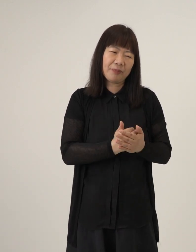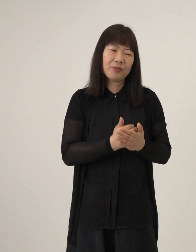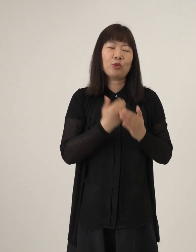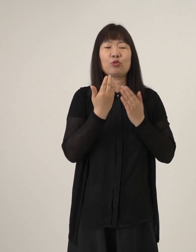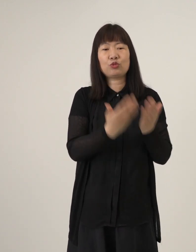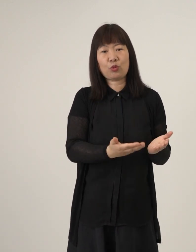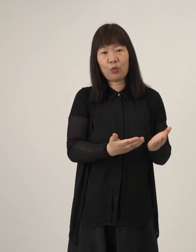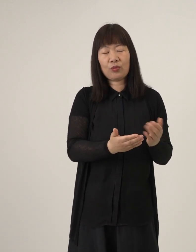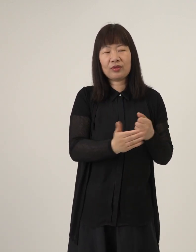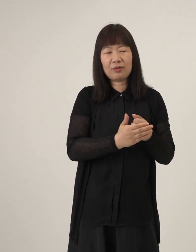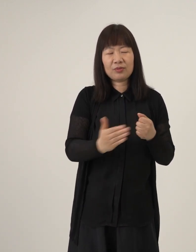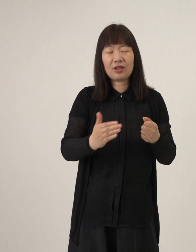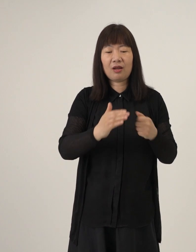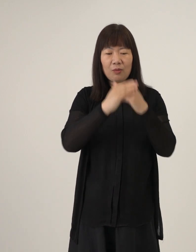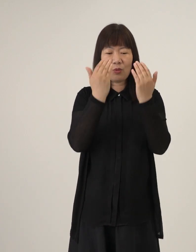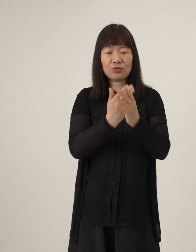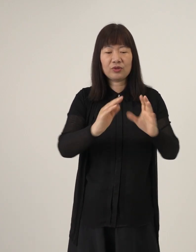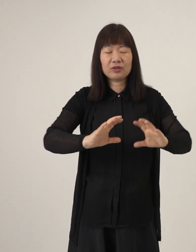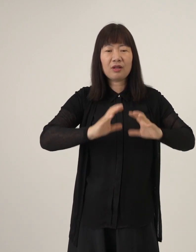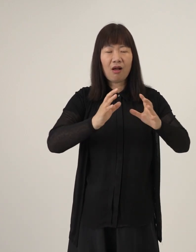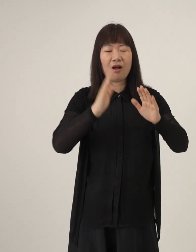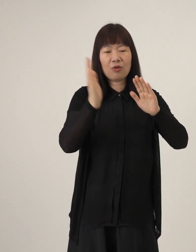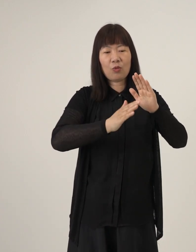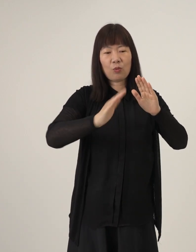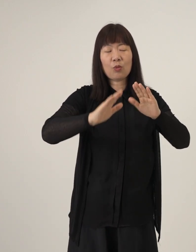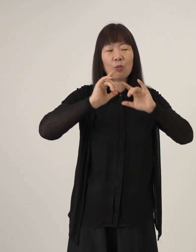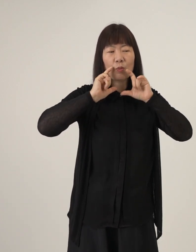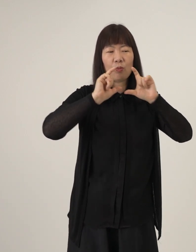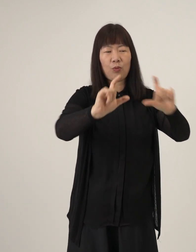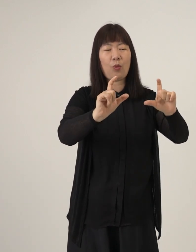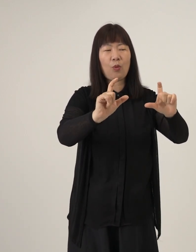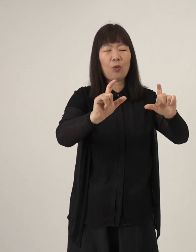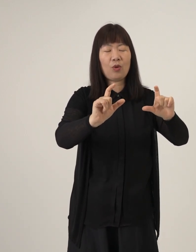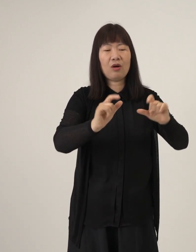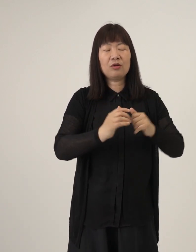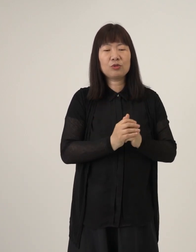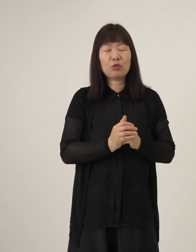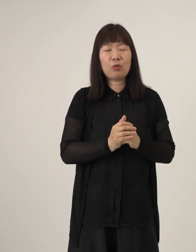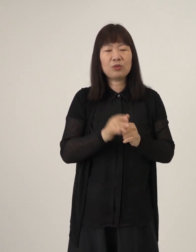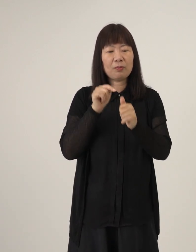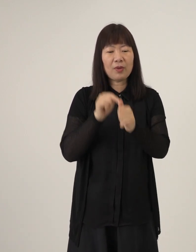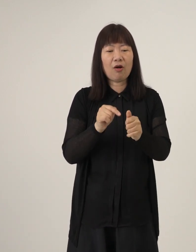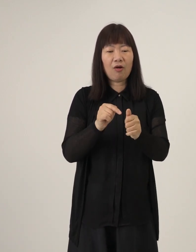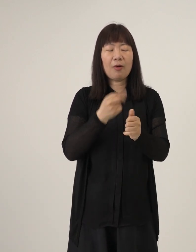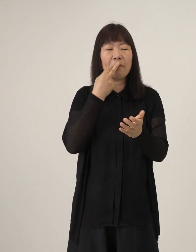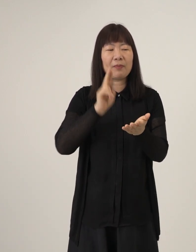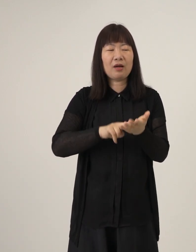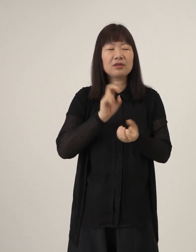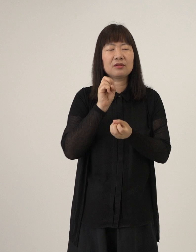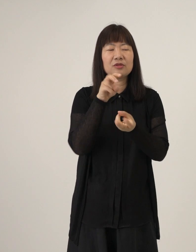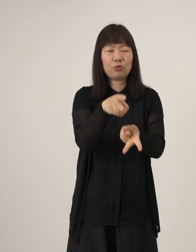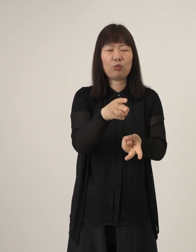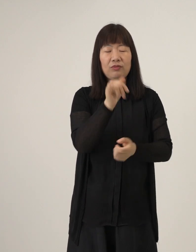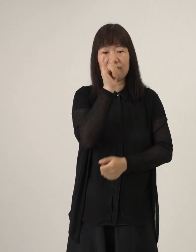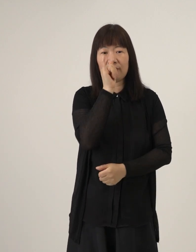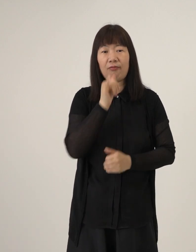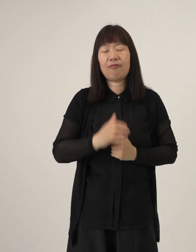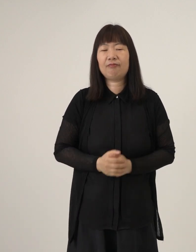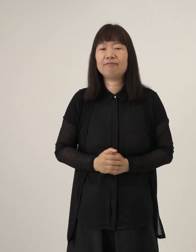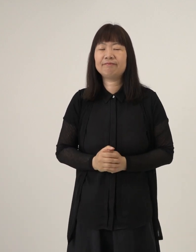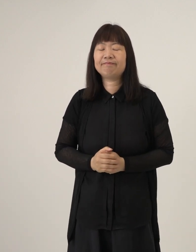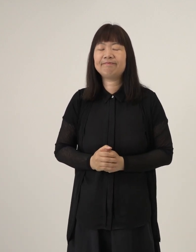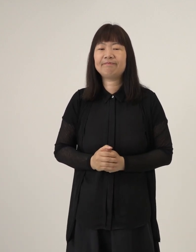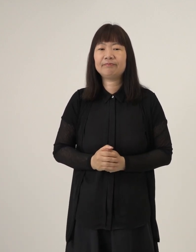감동시키심에 그가 온 나라에 공포도 하고 무슨 조서를 내렸어요. 자, 앞을 보실까요?